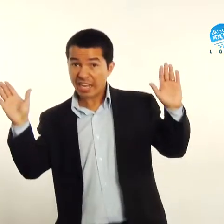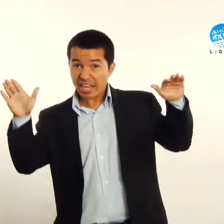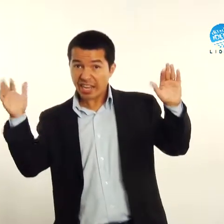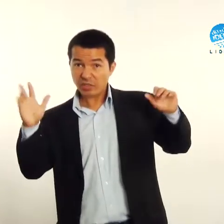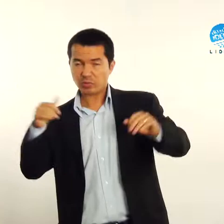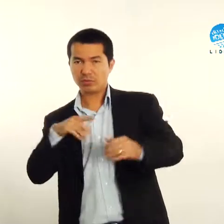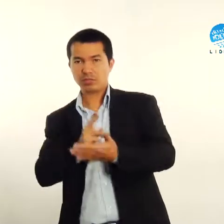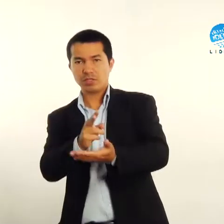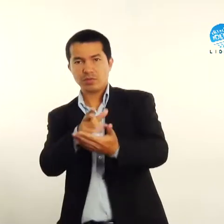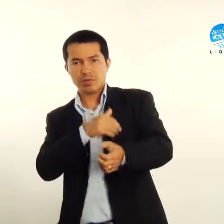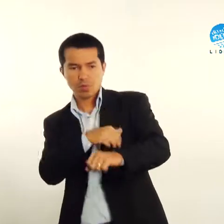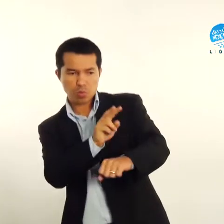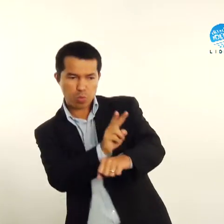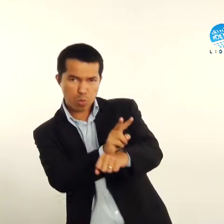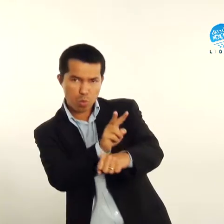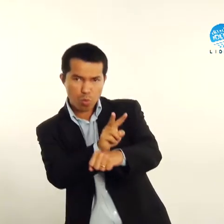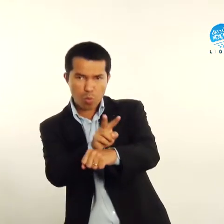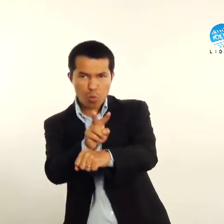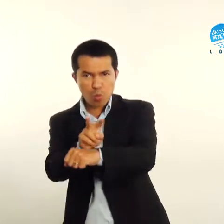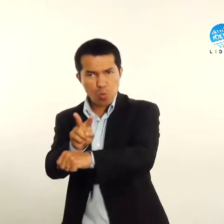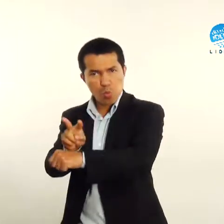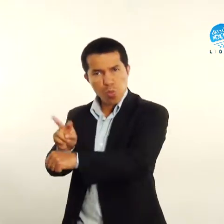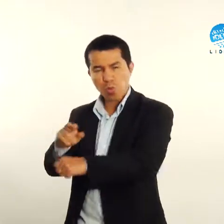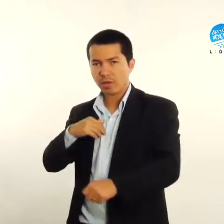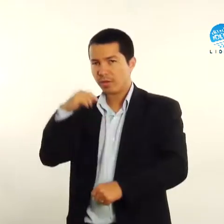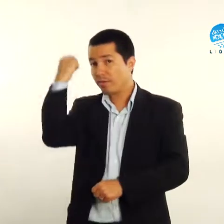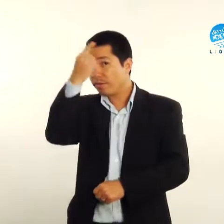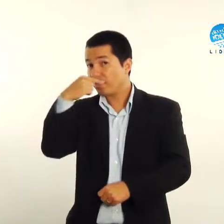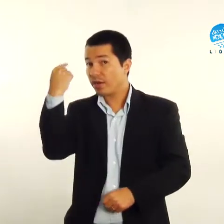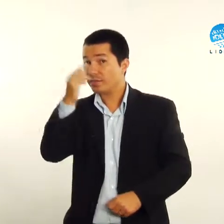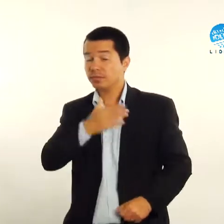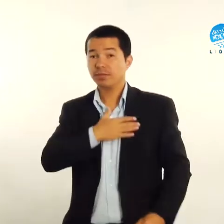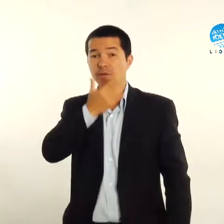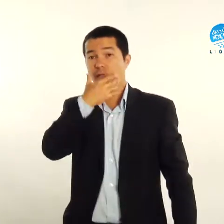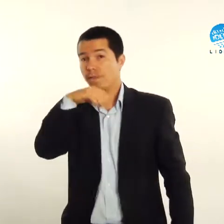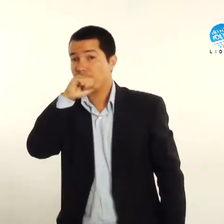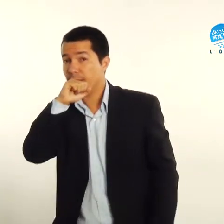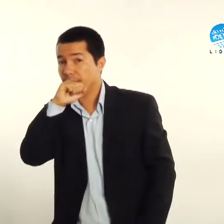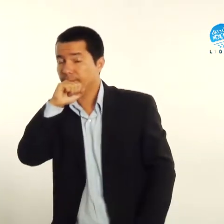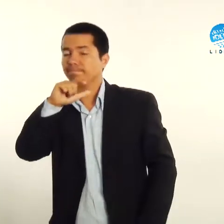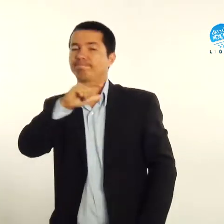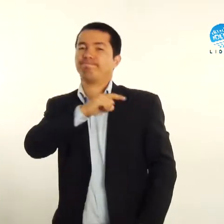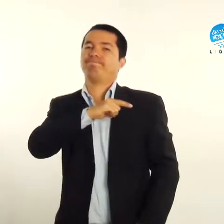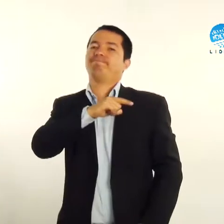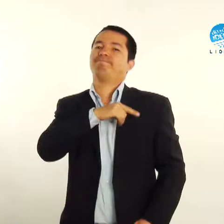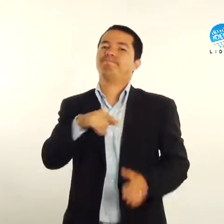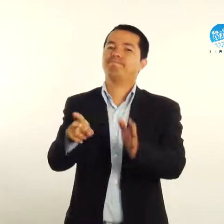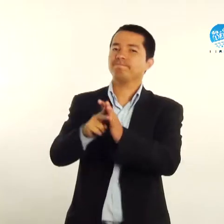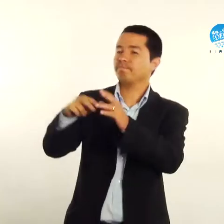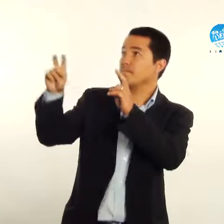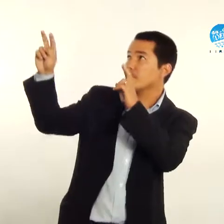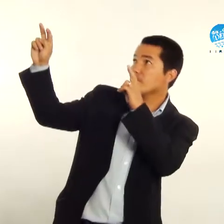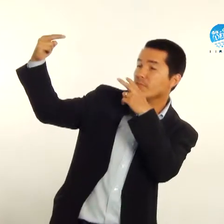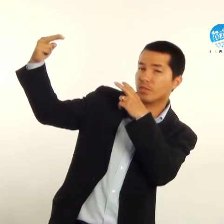nos céus estão sempre vendo a face de meu Pai Celeste. O Filho do Homem veio